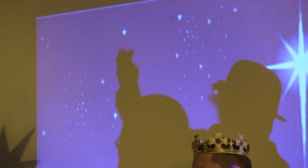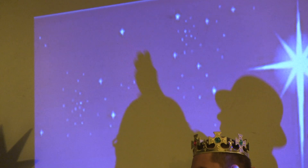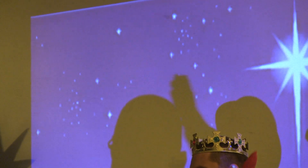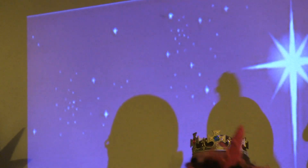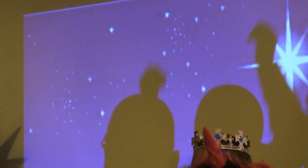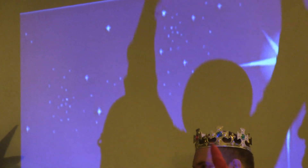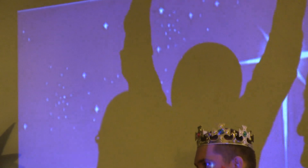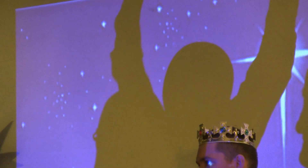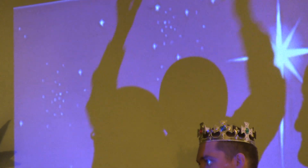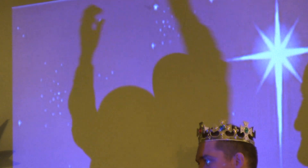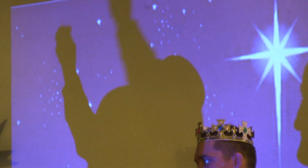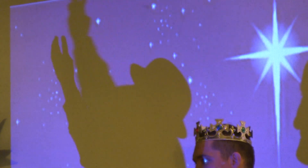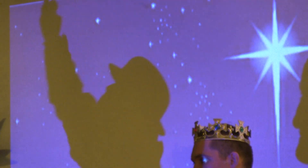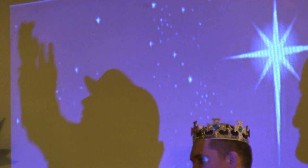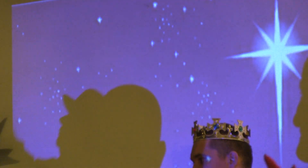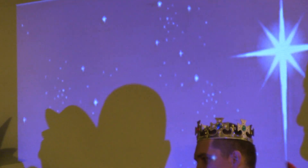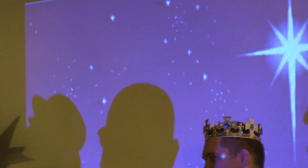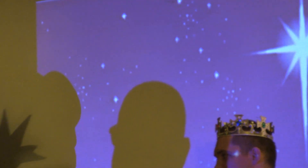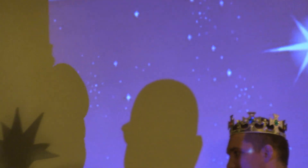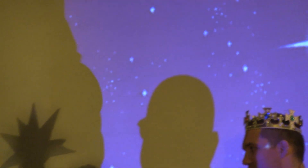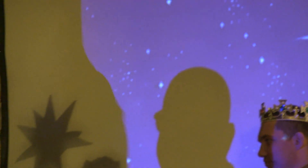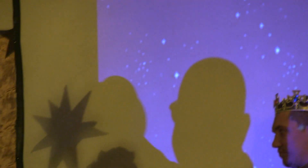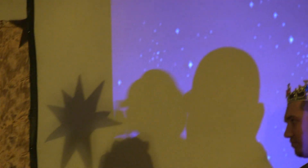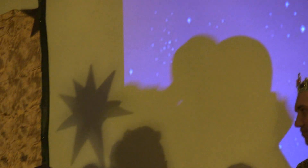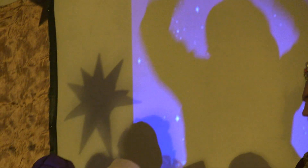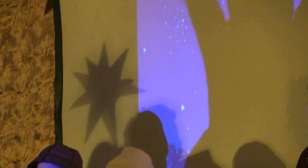Chrystus się rodzi nas od swobodzi, a